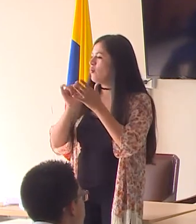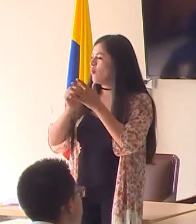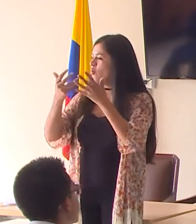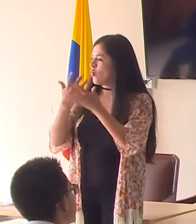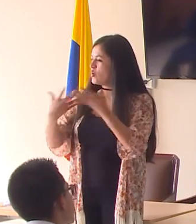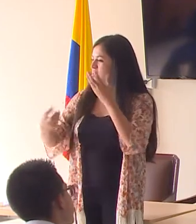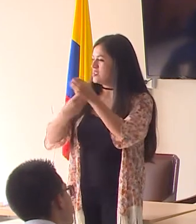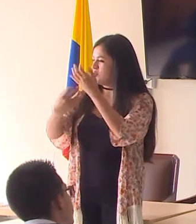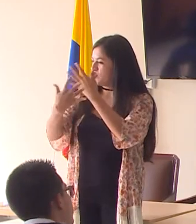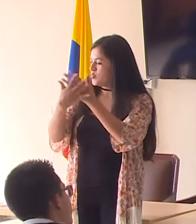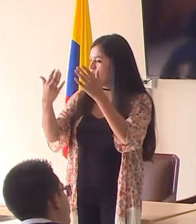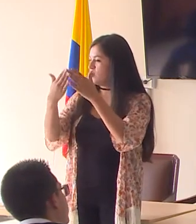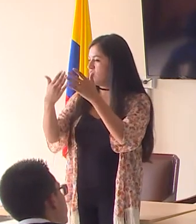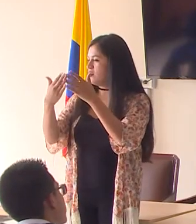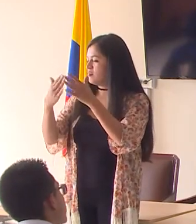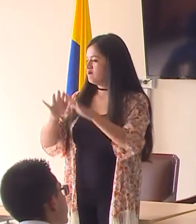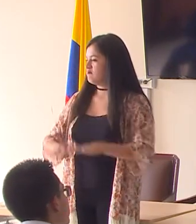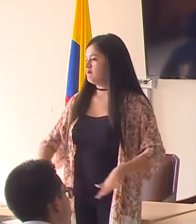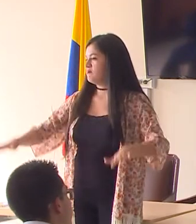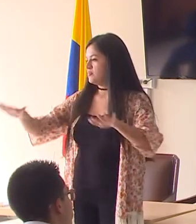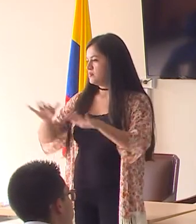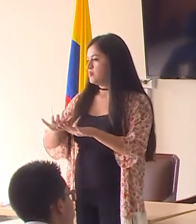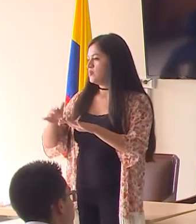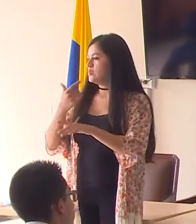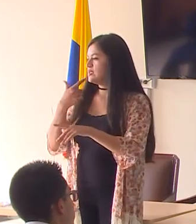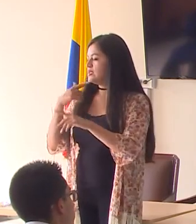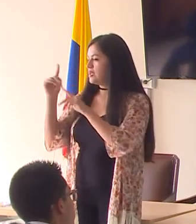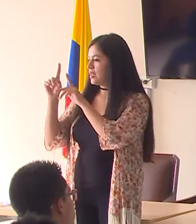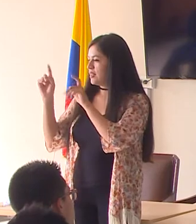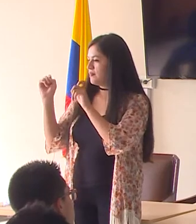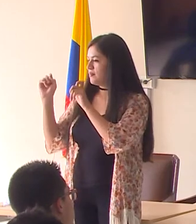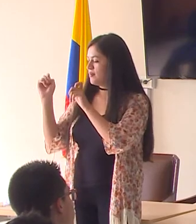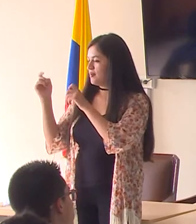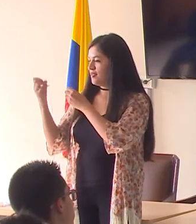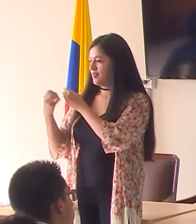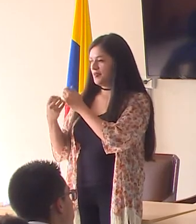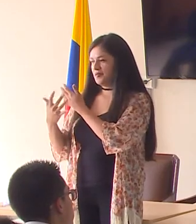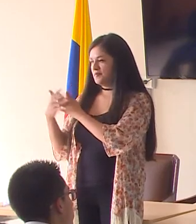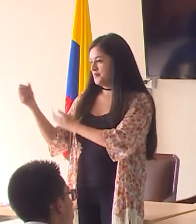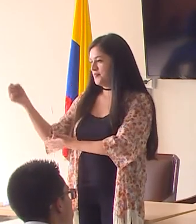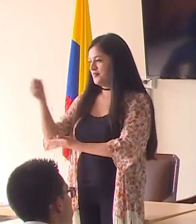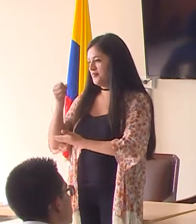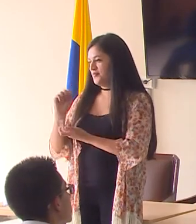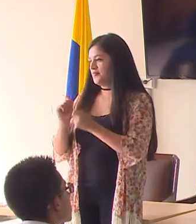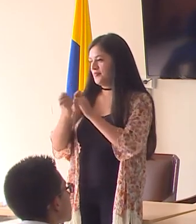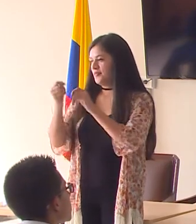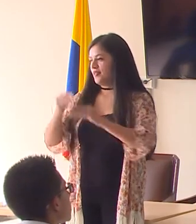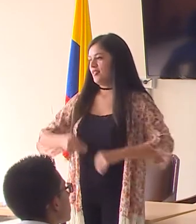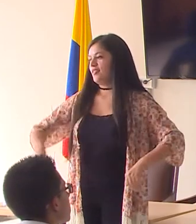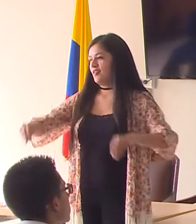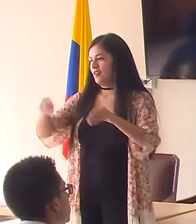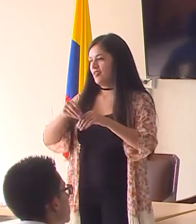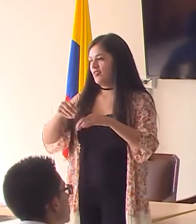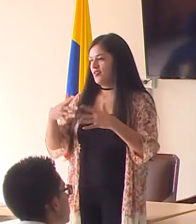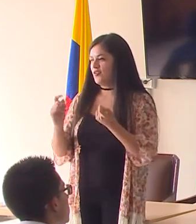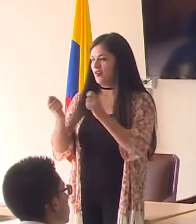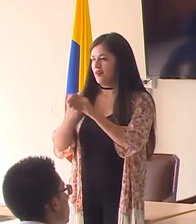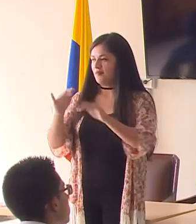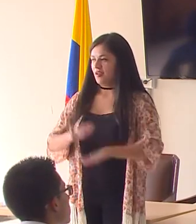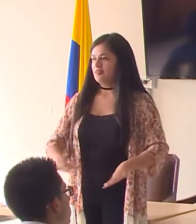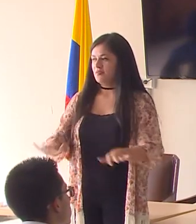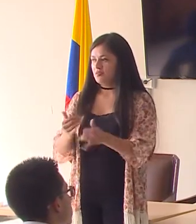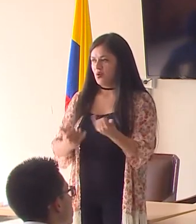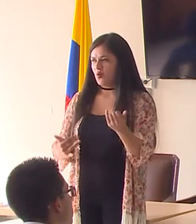etcétera entonces hablar de gestión democrática del riesgo permite por un lado transformar los territorios que están actualmente en conflictos